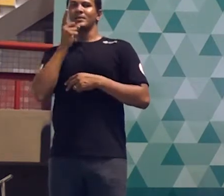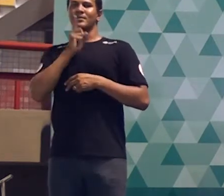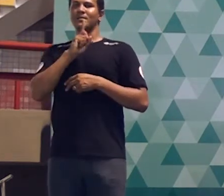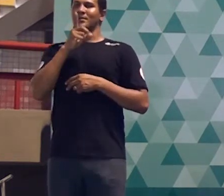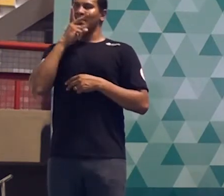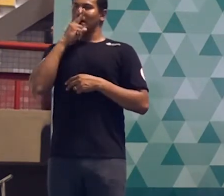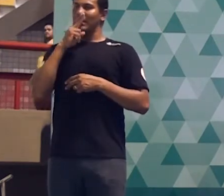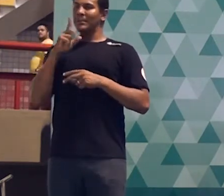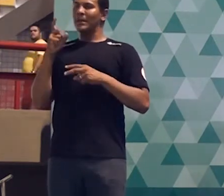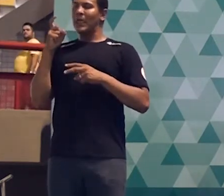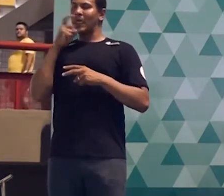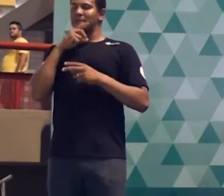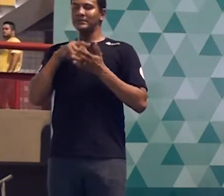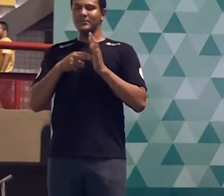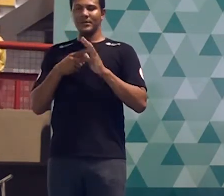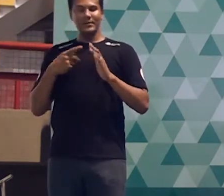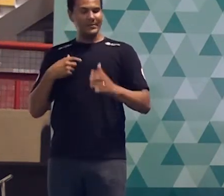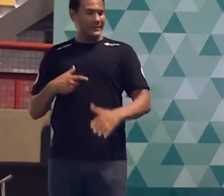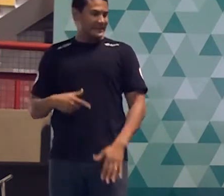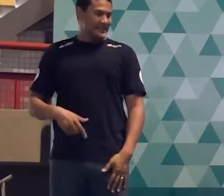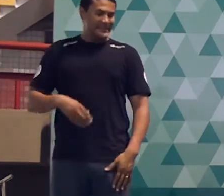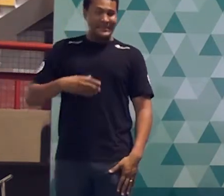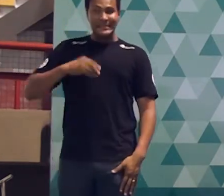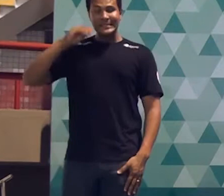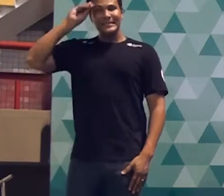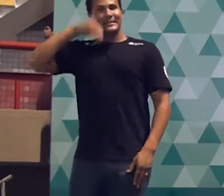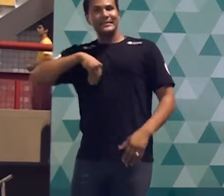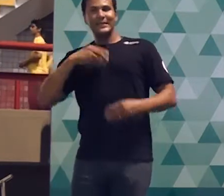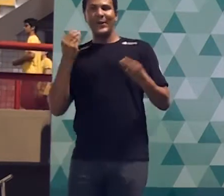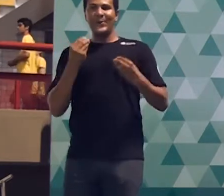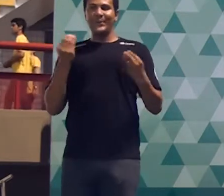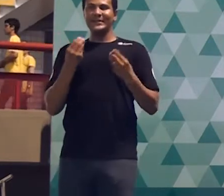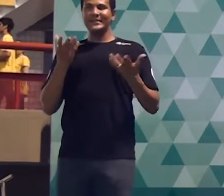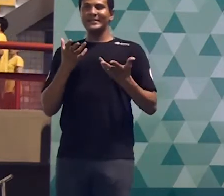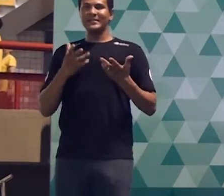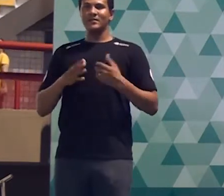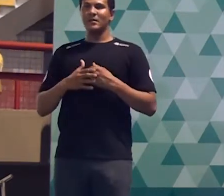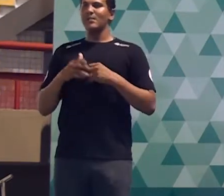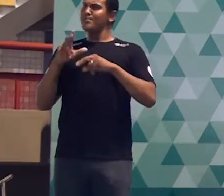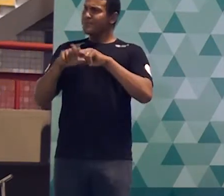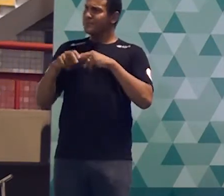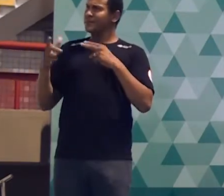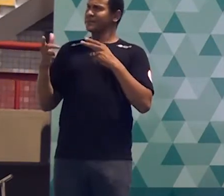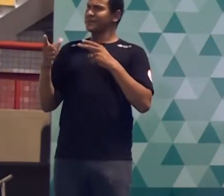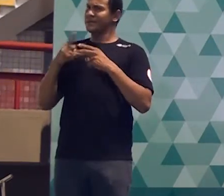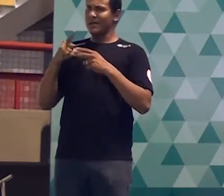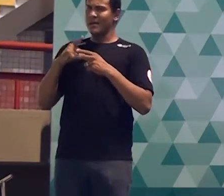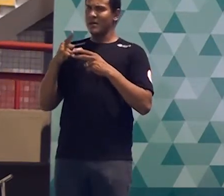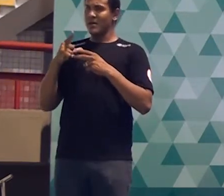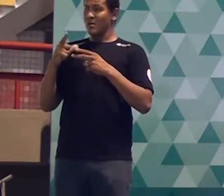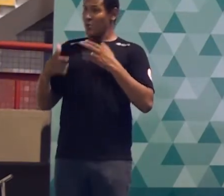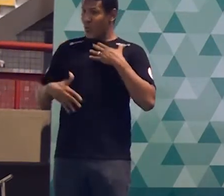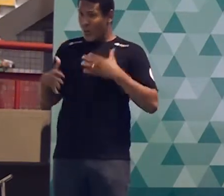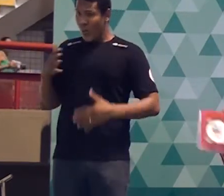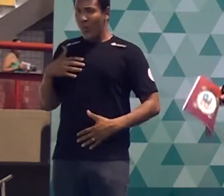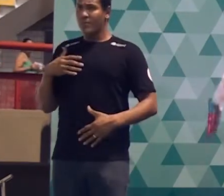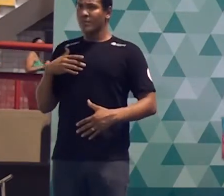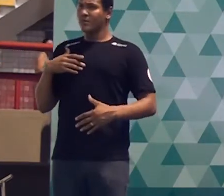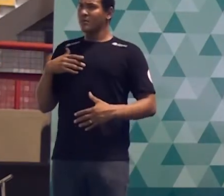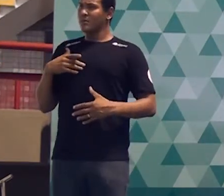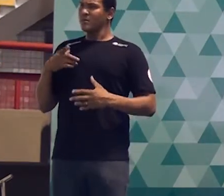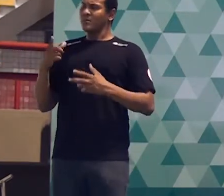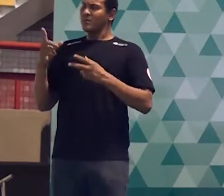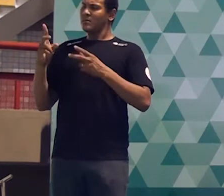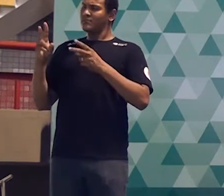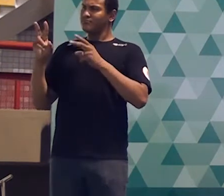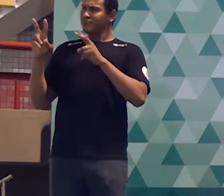sente saudade de mim, eu digo, lascou, né? Então veja, o olhar fala, o corpo fala, tudo da gente